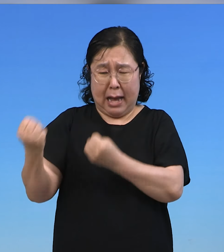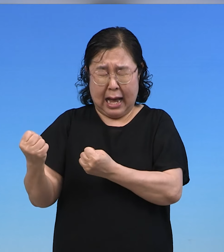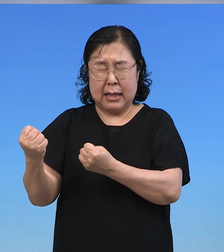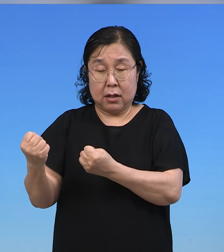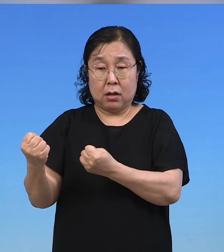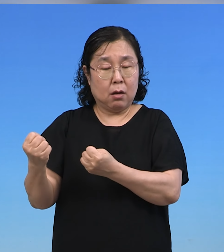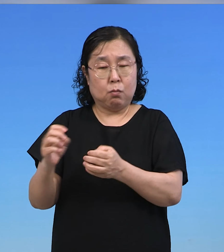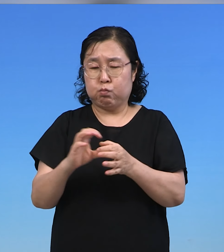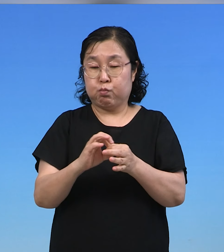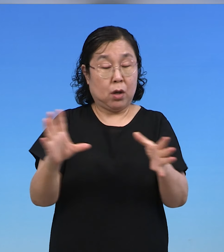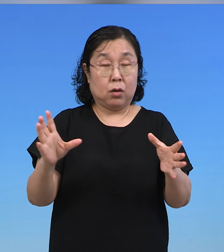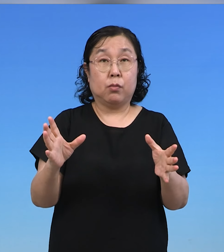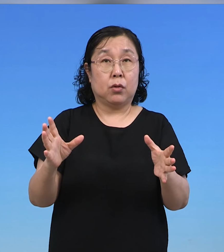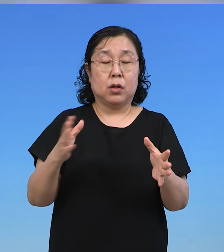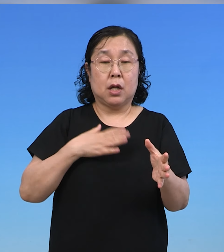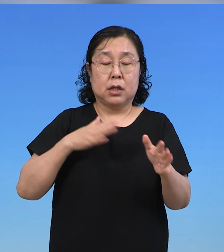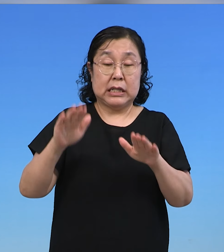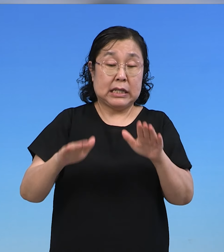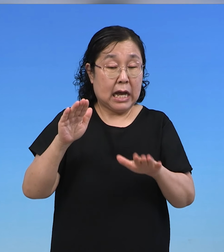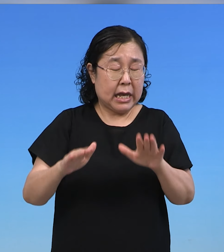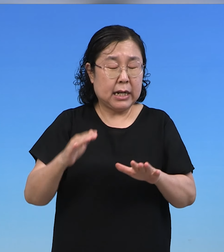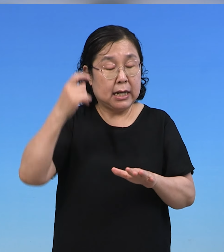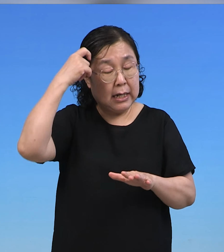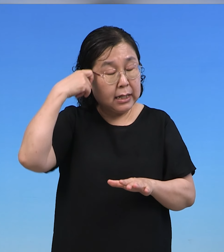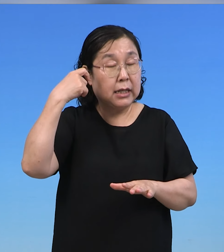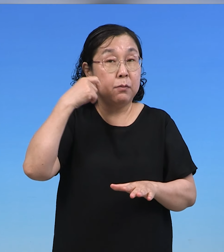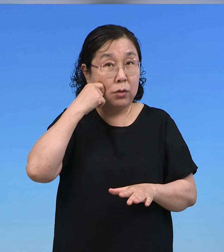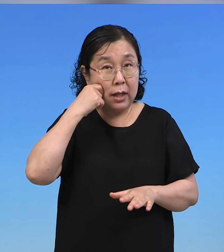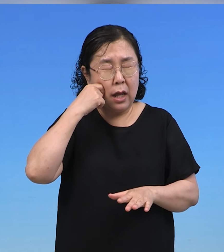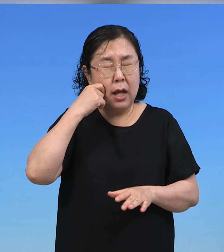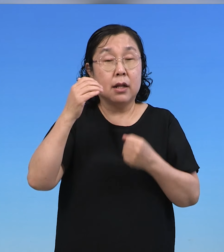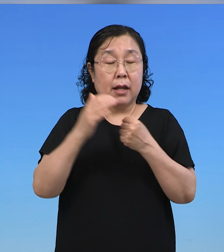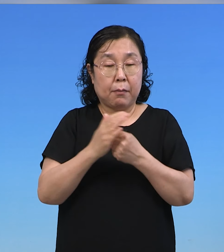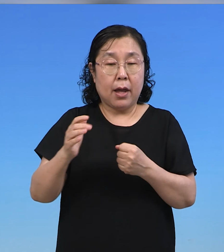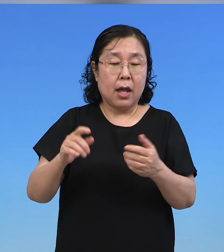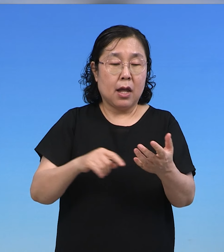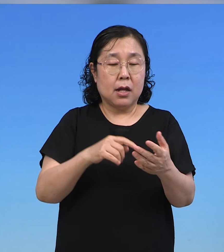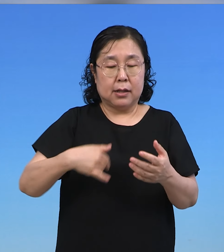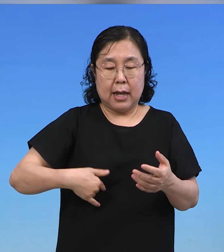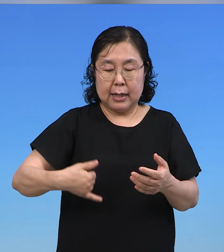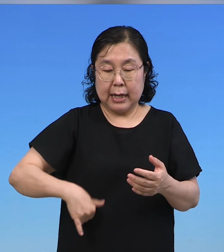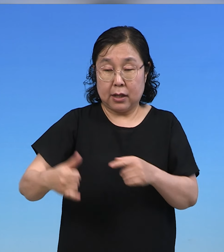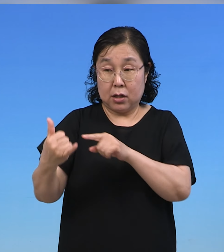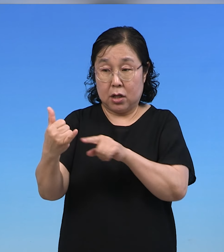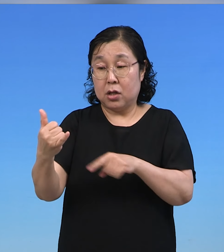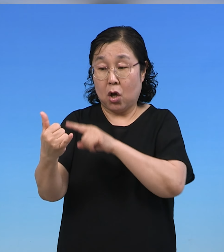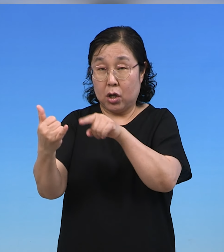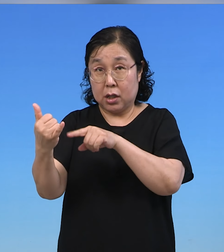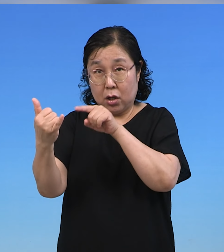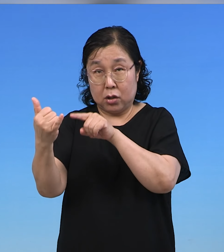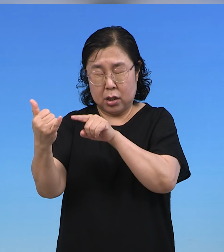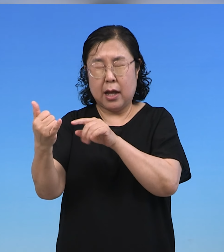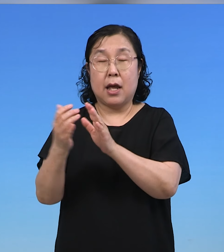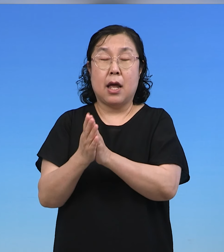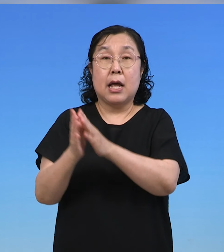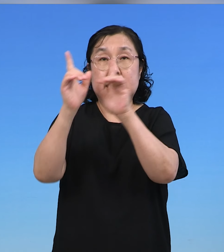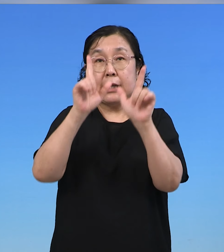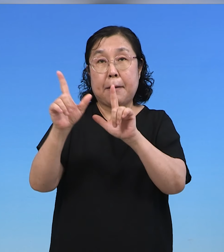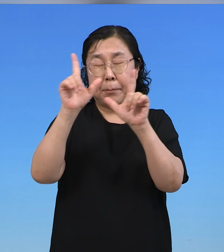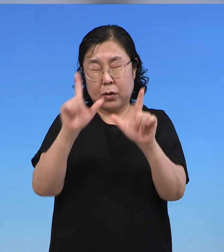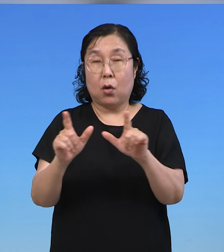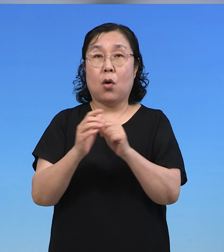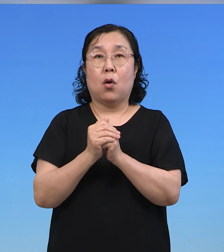때나 뭐 난 별로 차이를 못 느끼겠다. 너희들 인생도 그리스도라는 그 귀한 분이 여러분 너희들